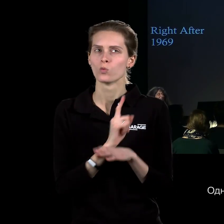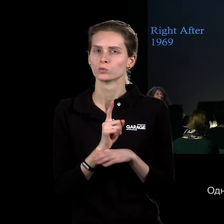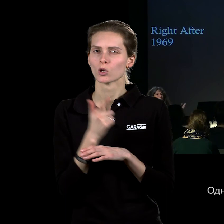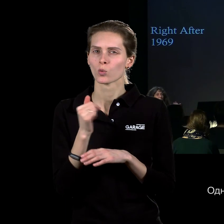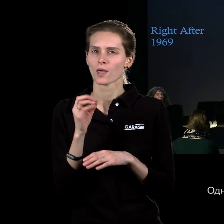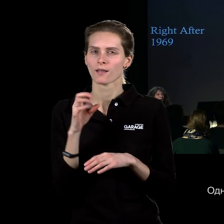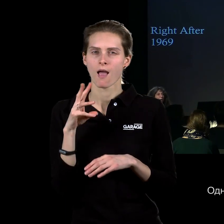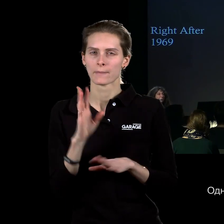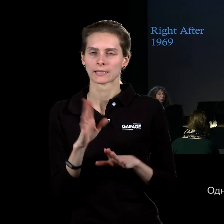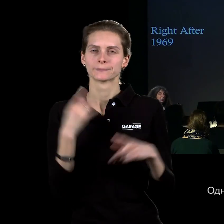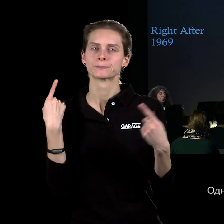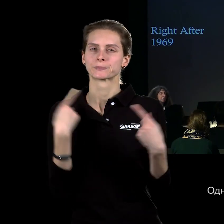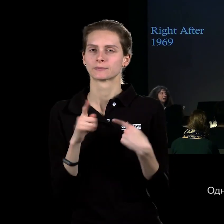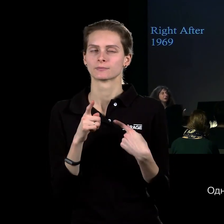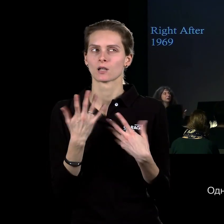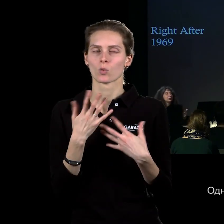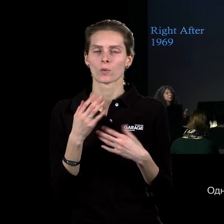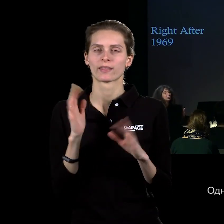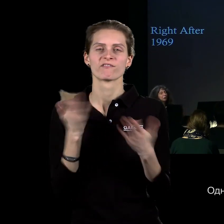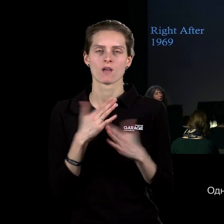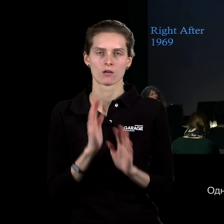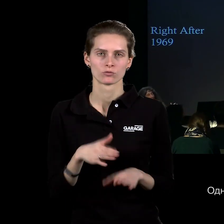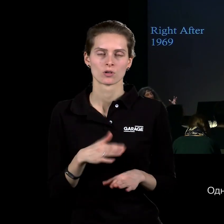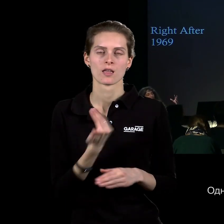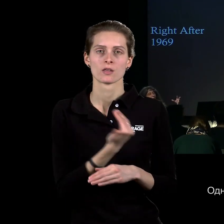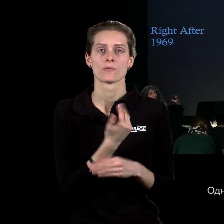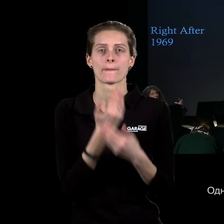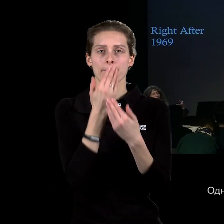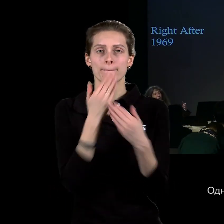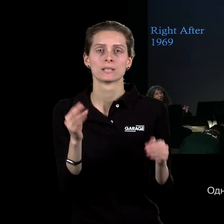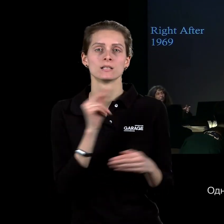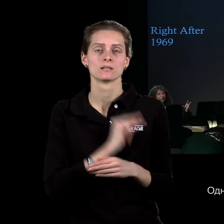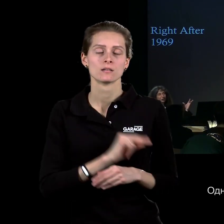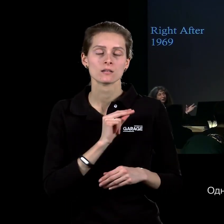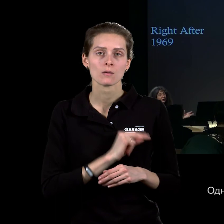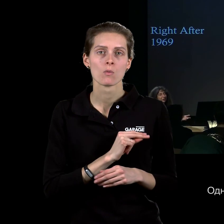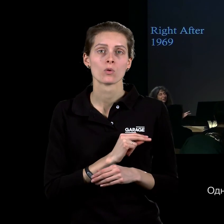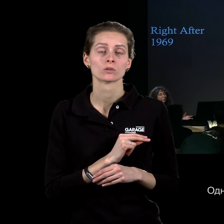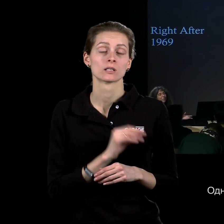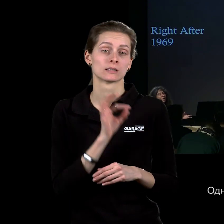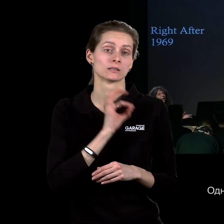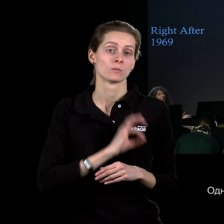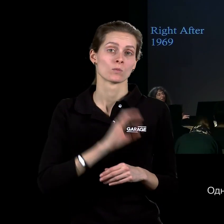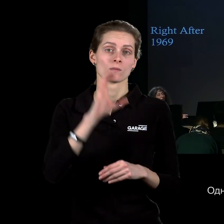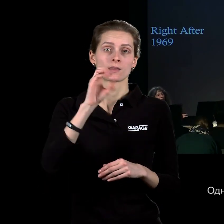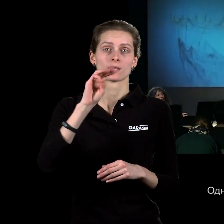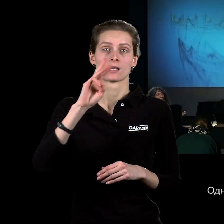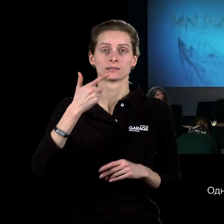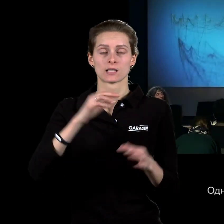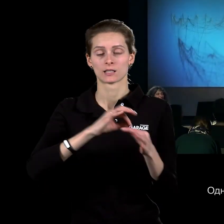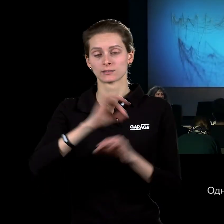неважно. И тоже ее, как бы, одни из последних ее работ, это, собственно говоря, работа вот с этими самыми сетями,